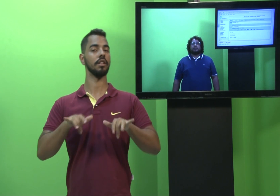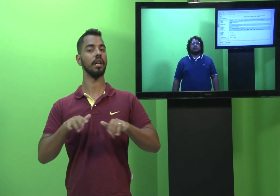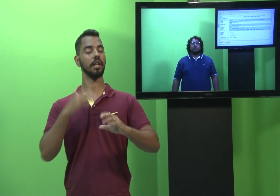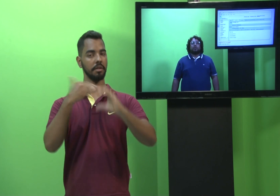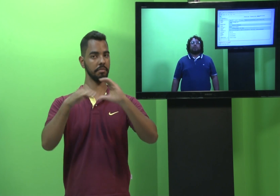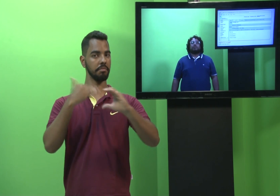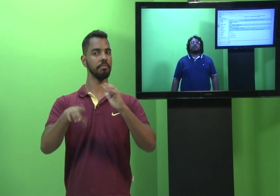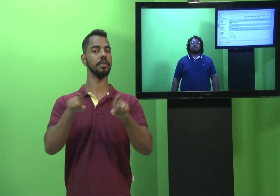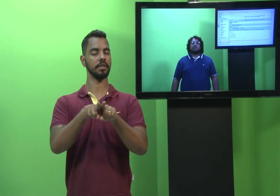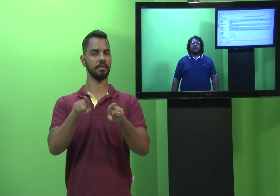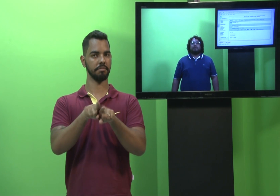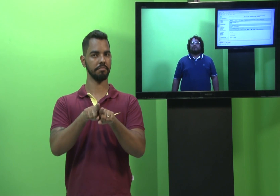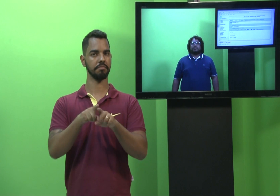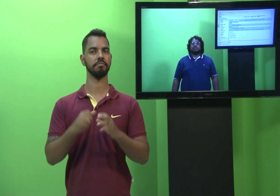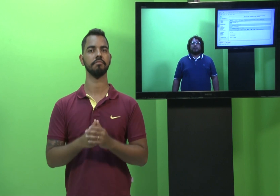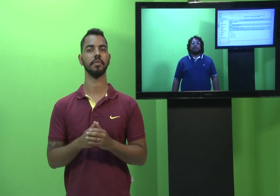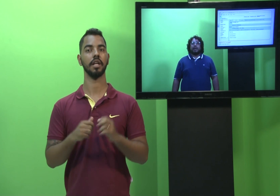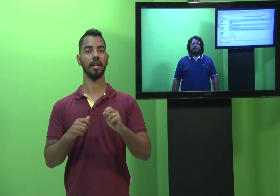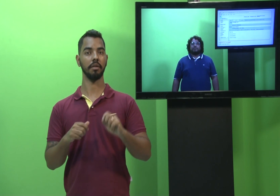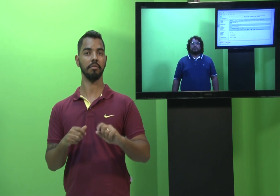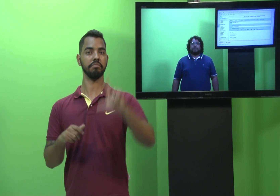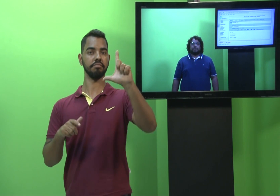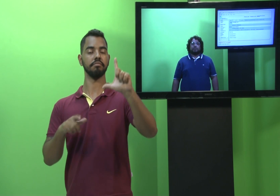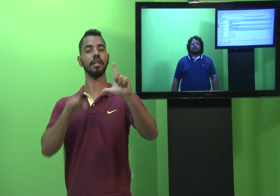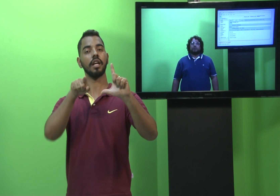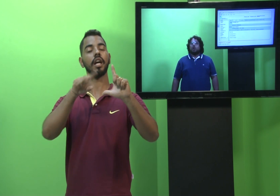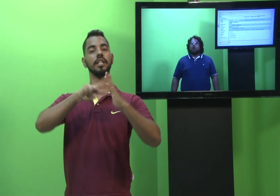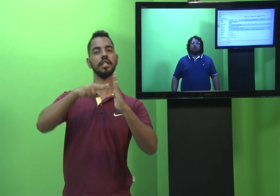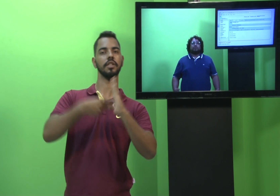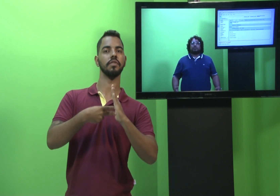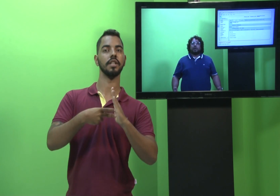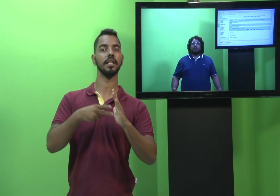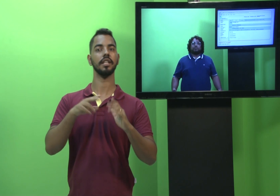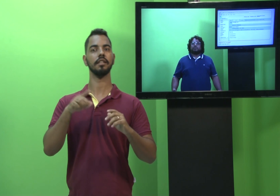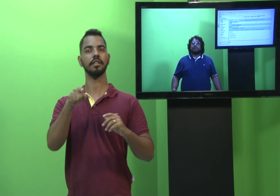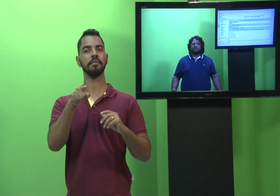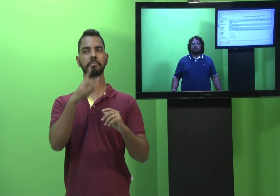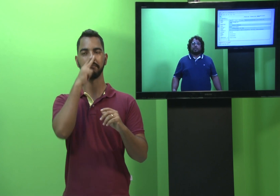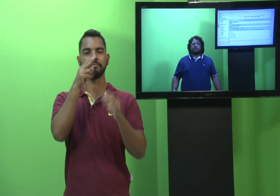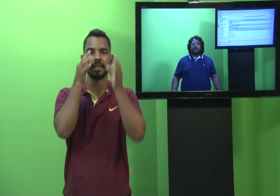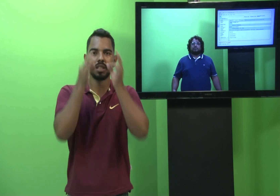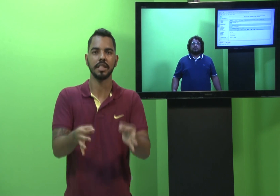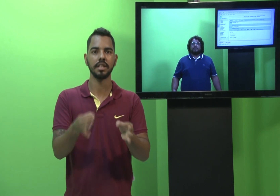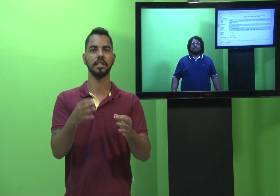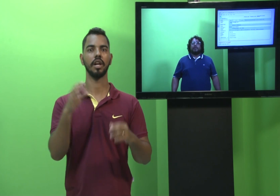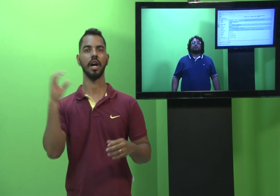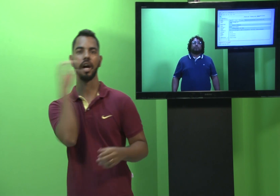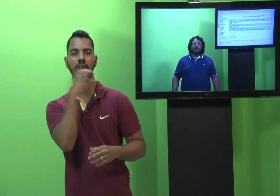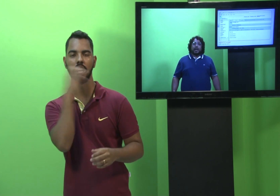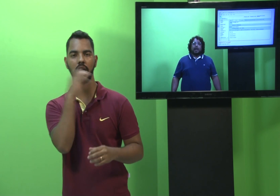urgência. Quando necessário enfatizar palavras e expressões, outros recursos devem ser utilizados.